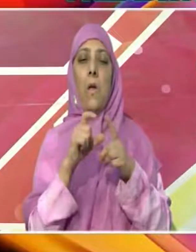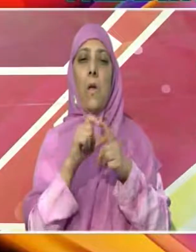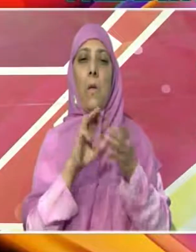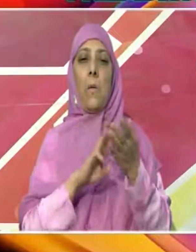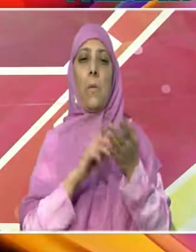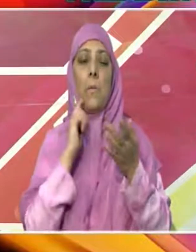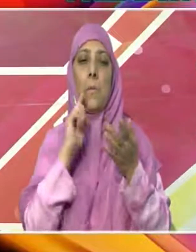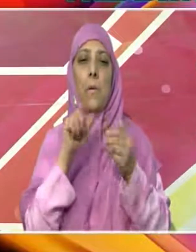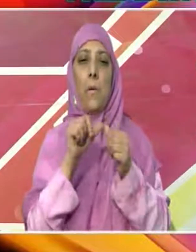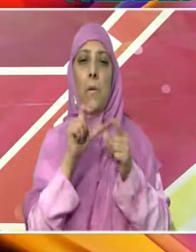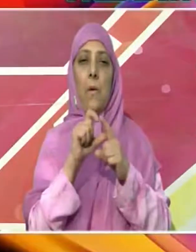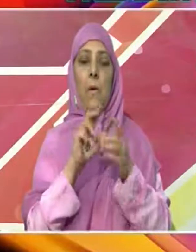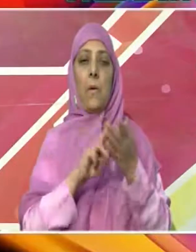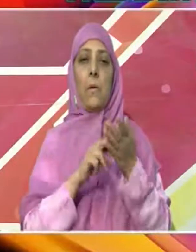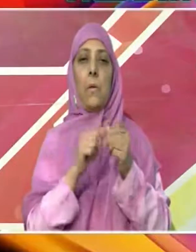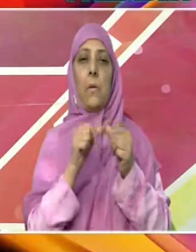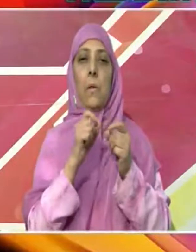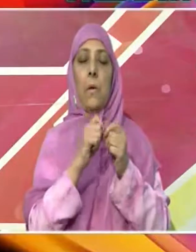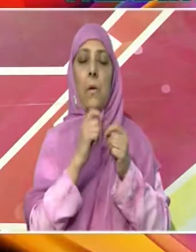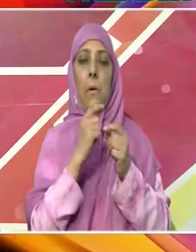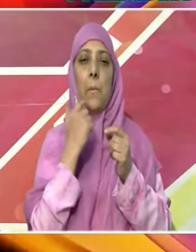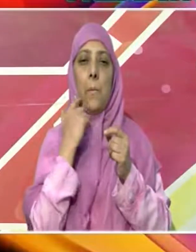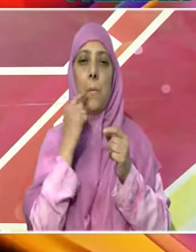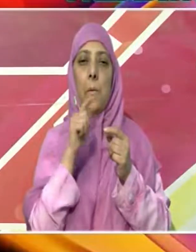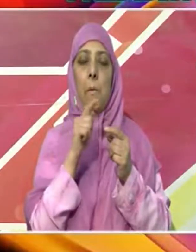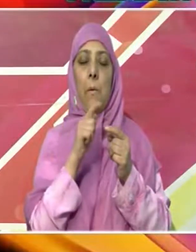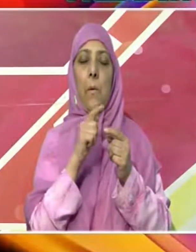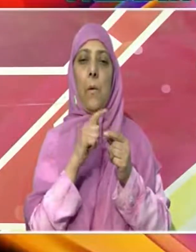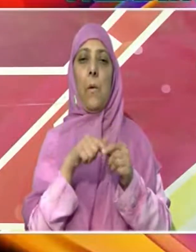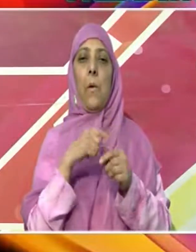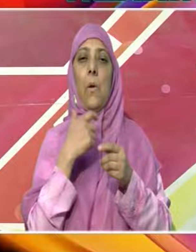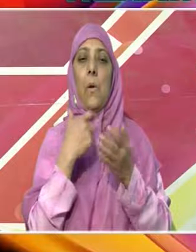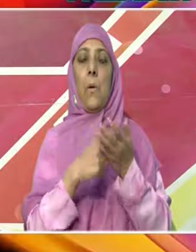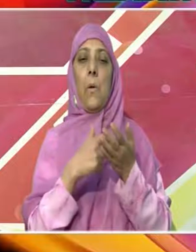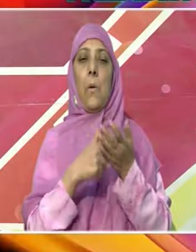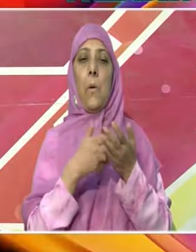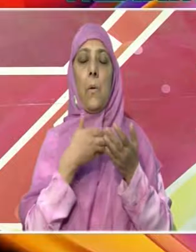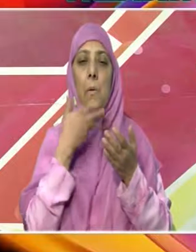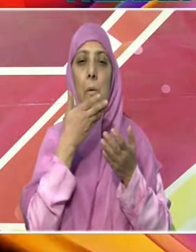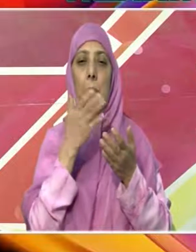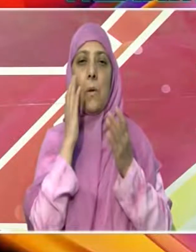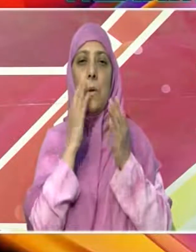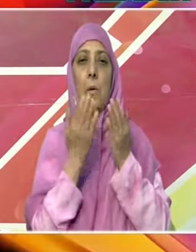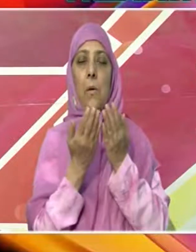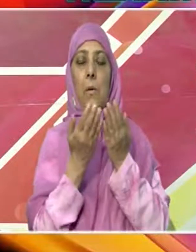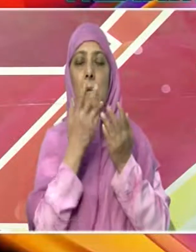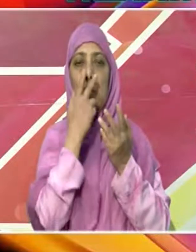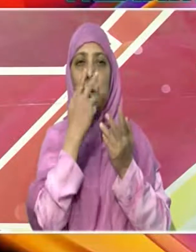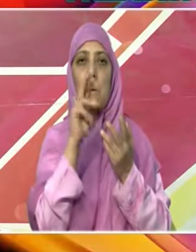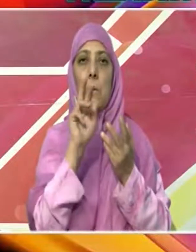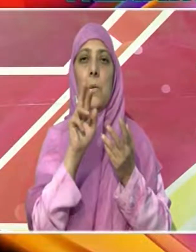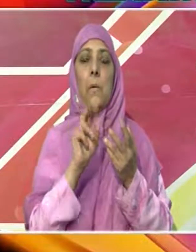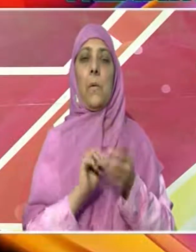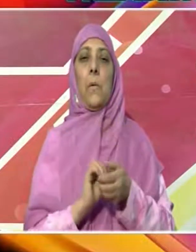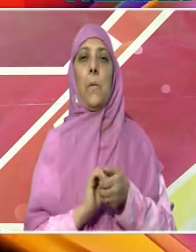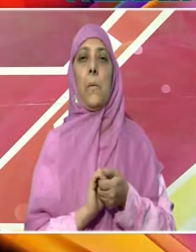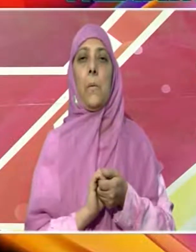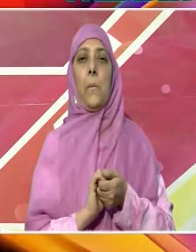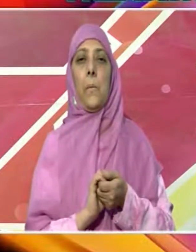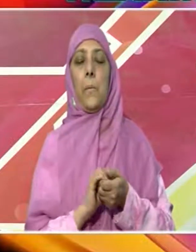सल्लल्लाहु अलैहि वसल्लम की तकरीर शाहिद के हवाले से रूह पर्व मजलिस कहे इमाम हुआ